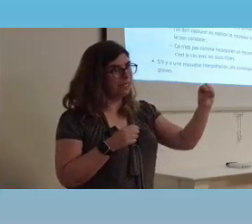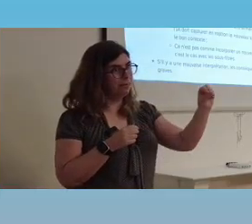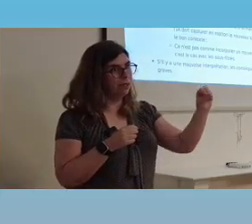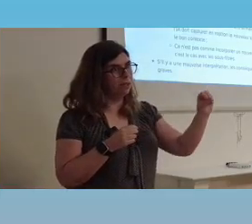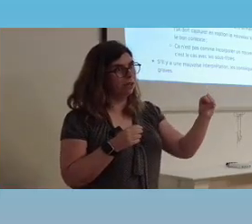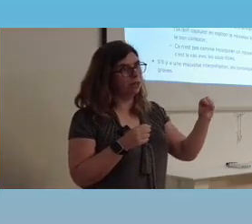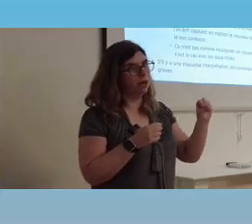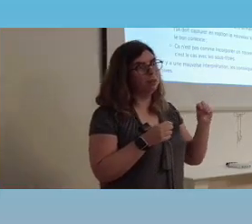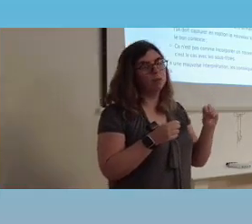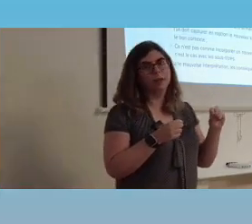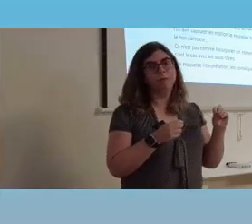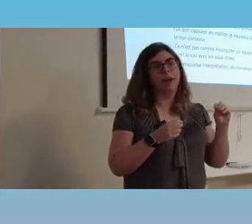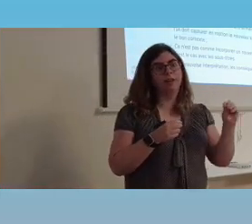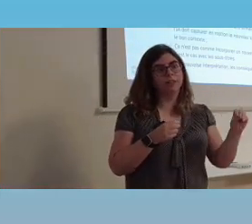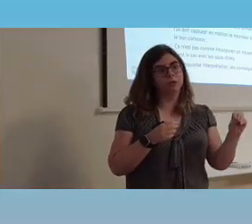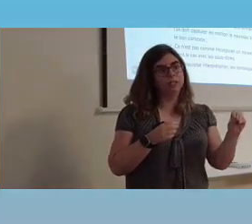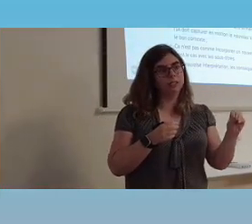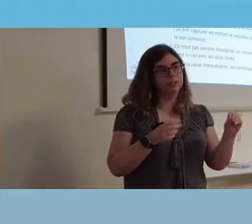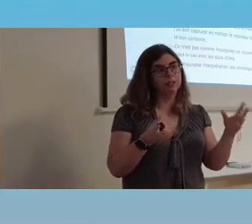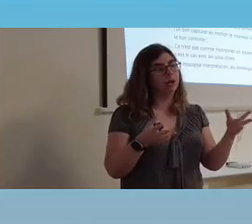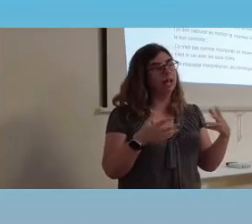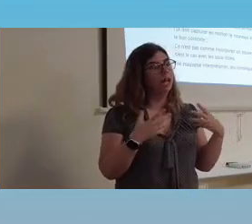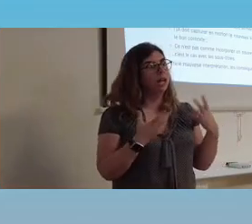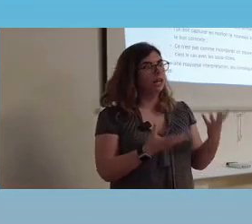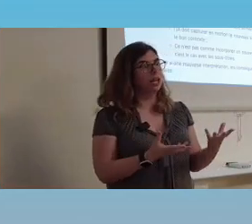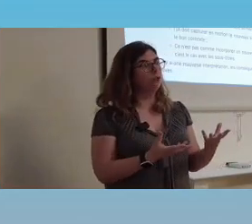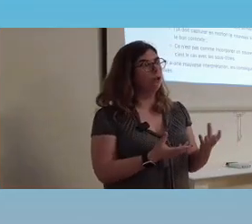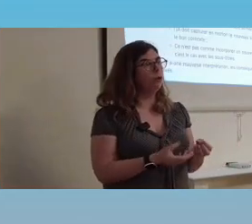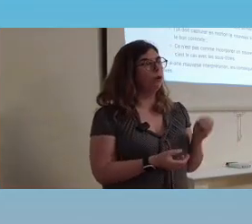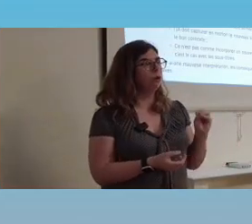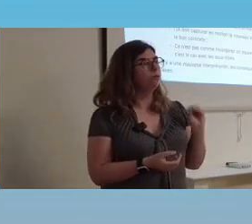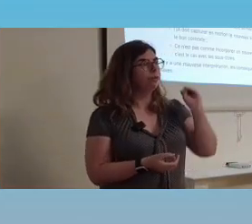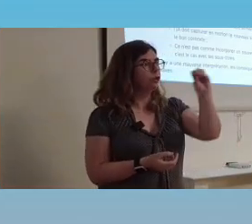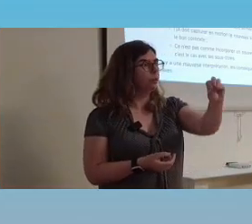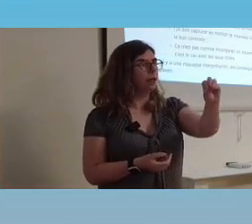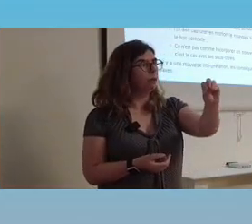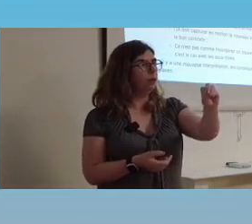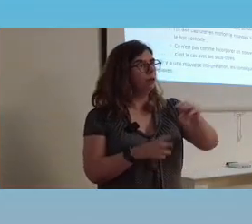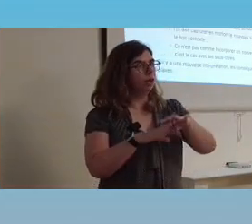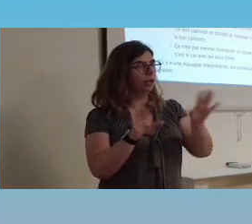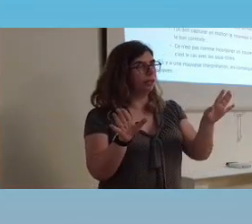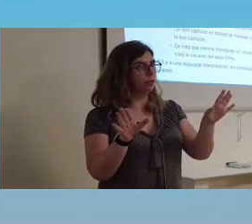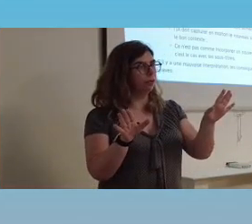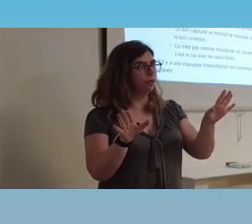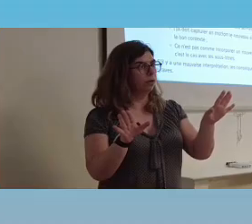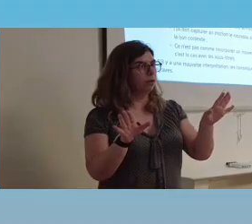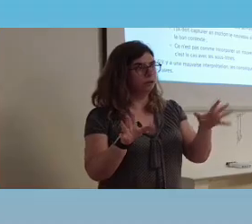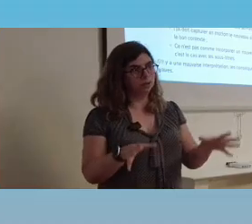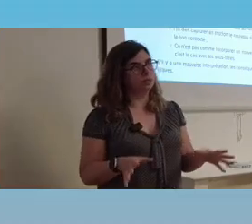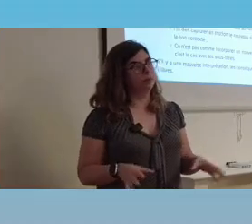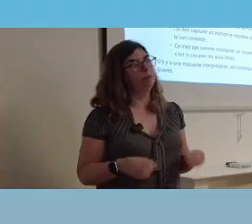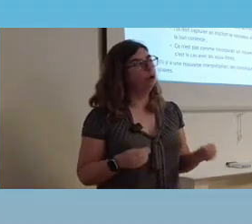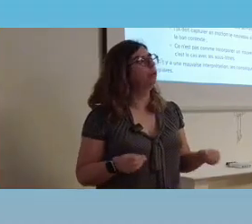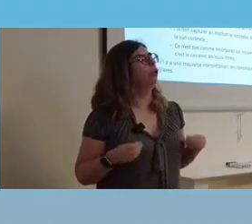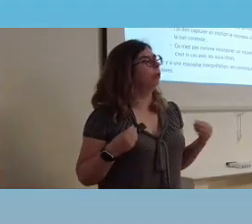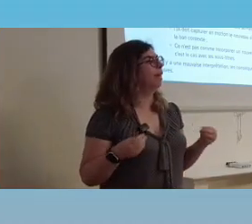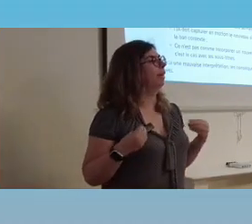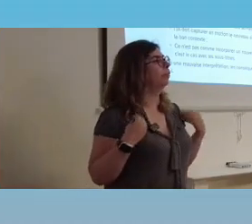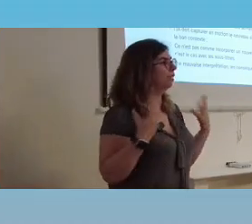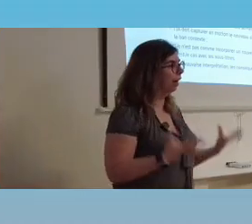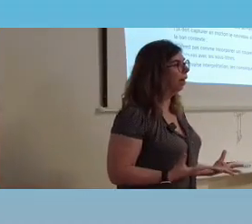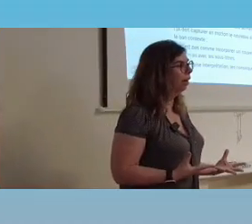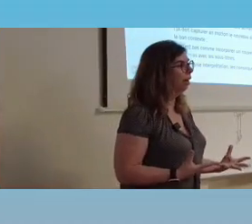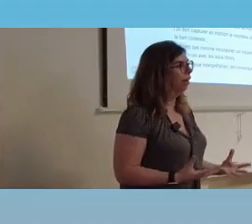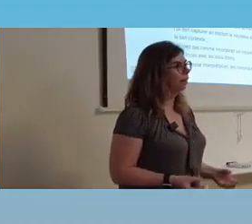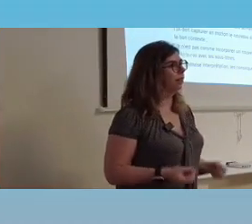un verbatim, comme on fait avec les sous-titres, et dire voilà, il y a un nouveau mot, je mets un mot et c'est bon. Non, c'est